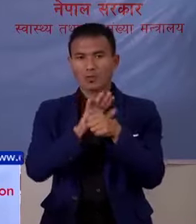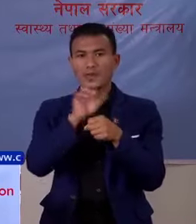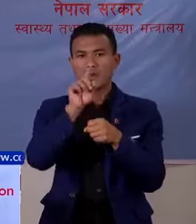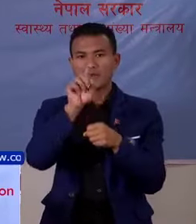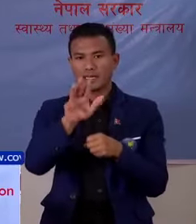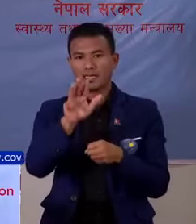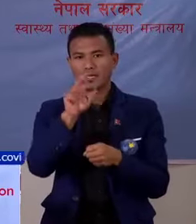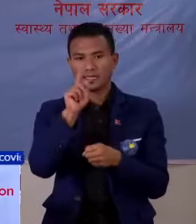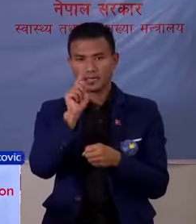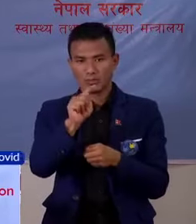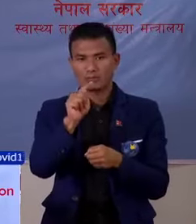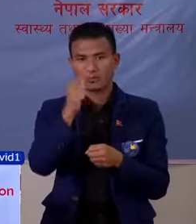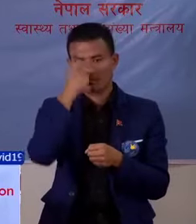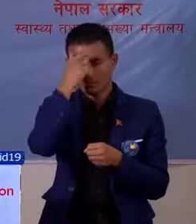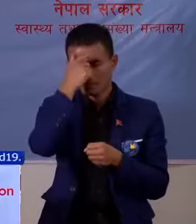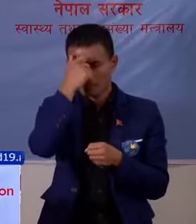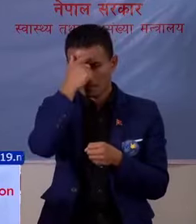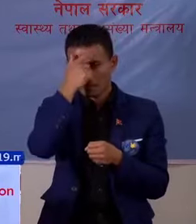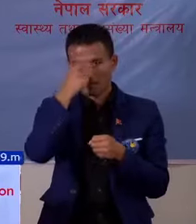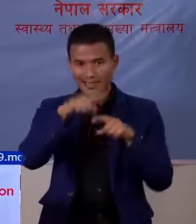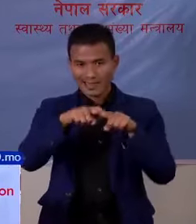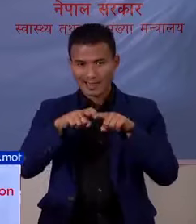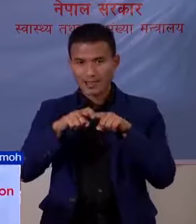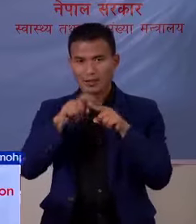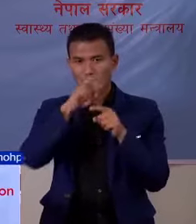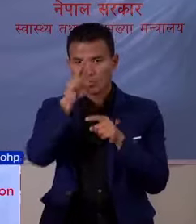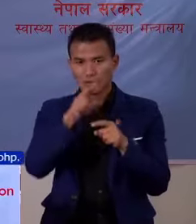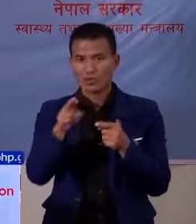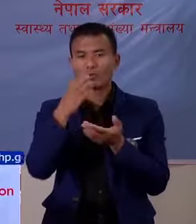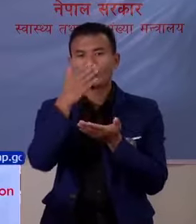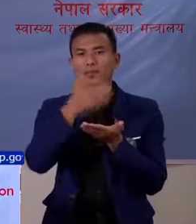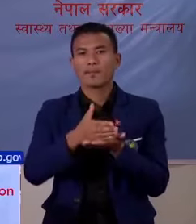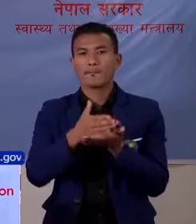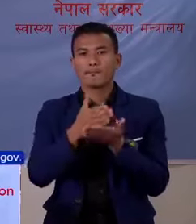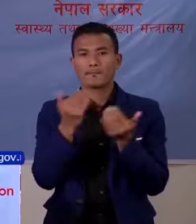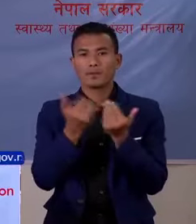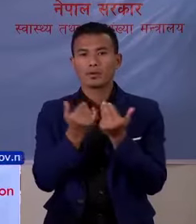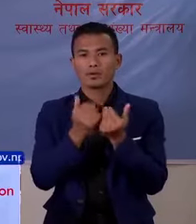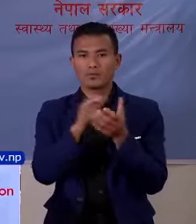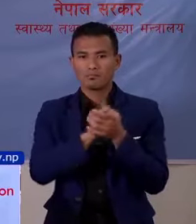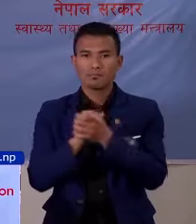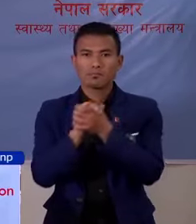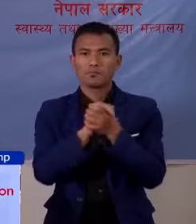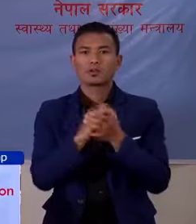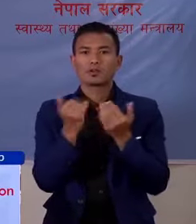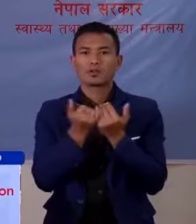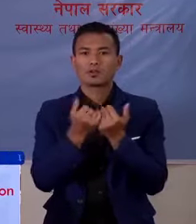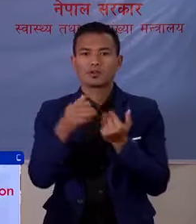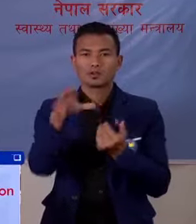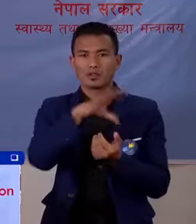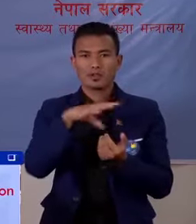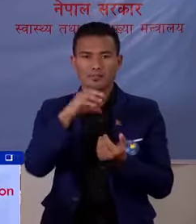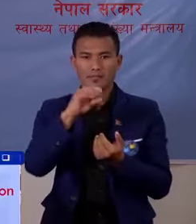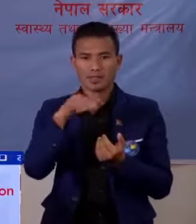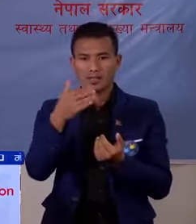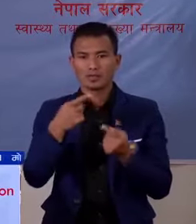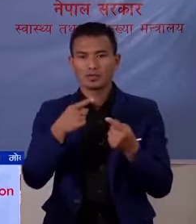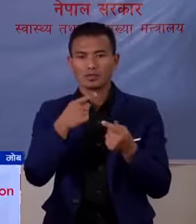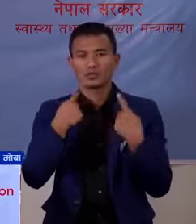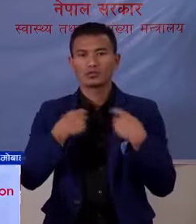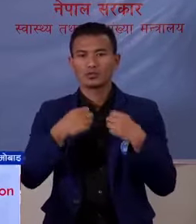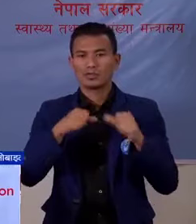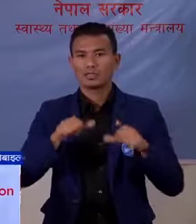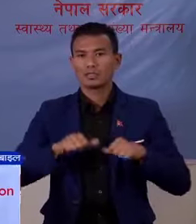19 सङ्क्रमणको नियन्त्रण तथा रोकथाममा हातेमालो गर्न म सबैलाई स्वास्थ्य